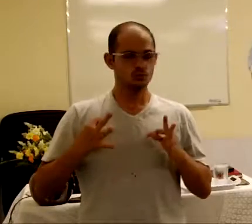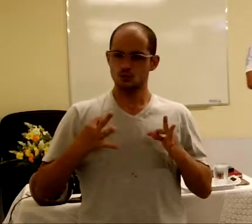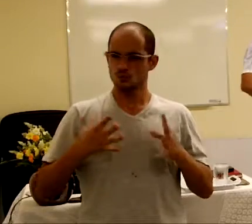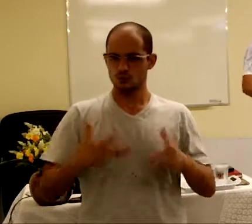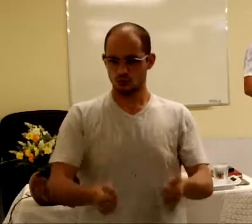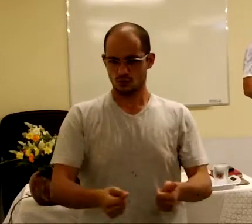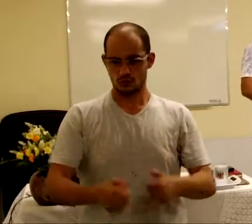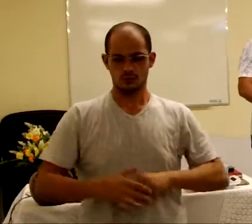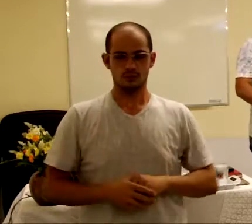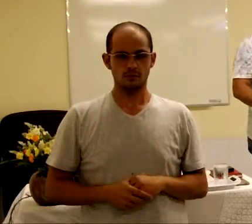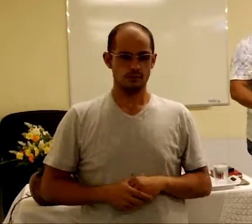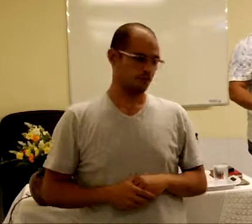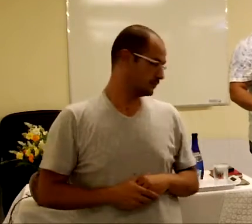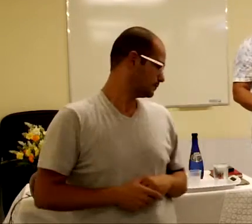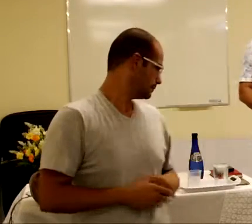coisas. Ponto.